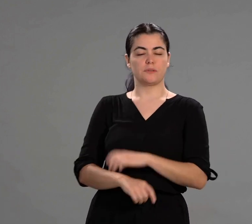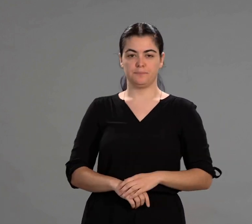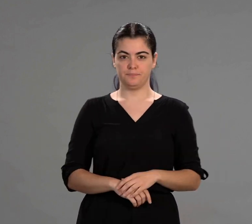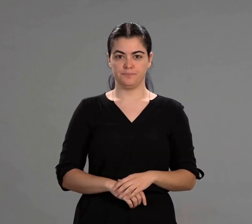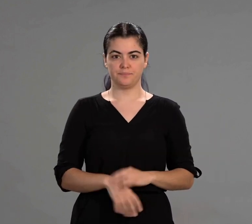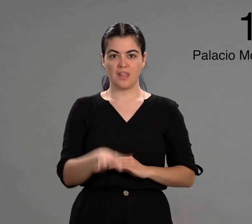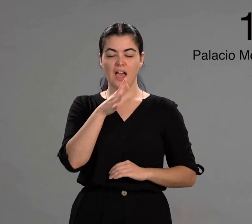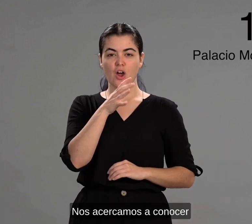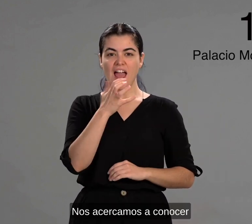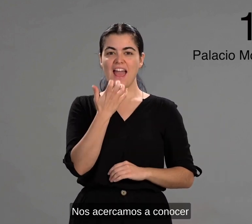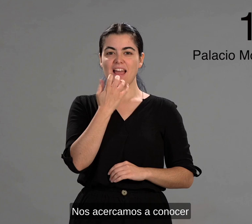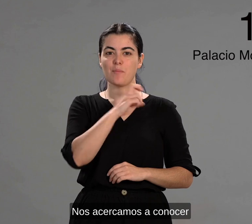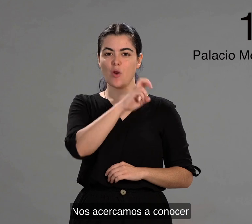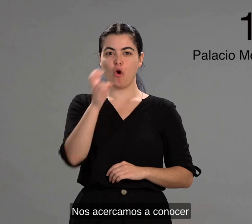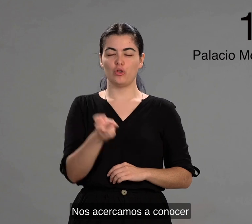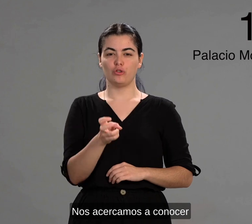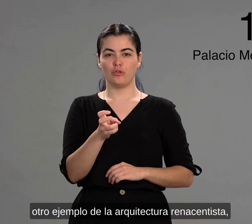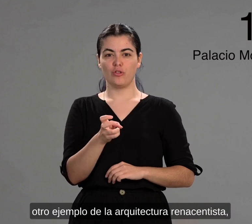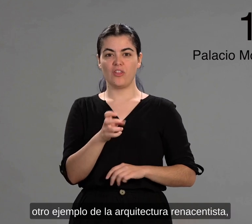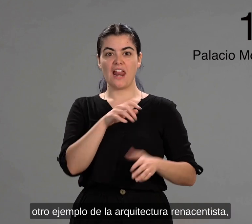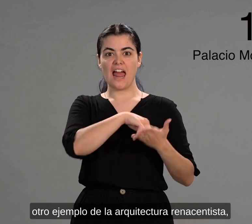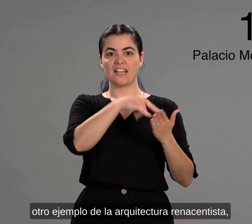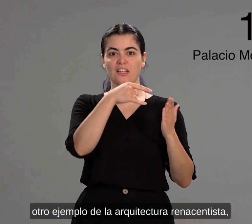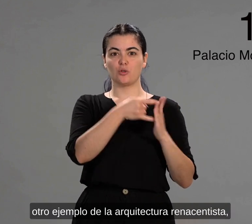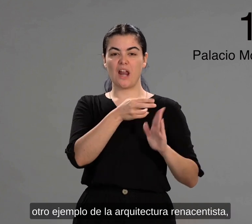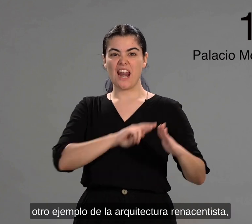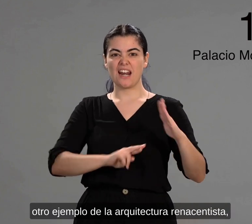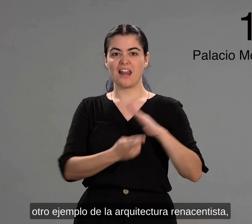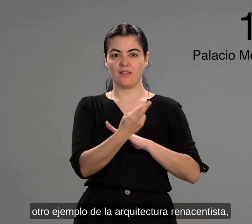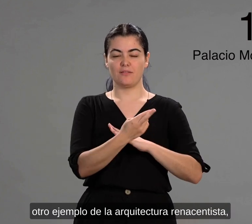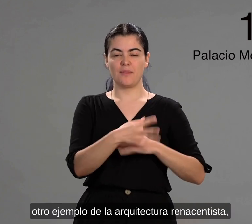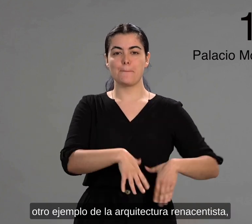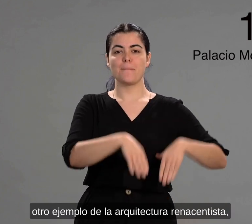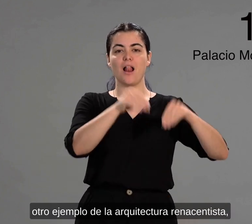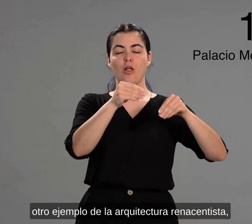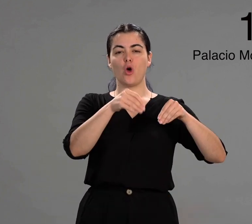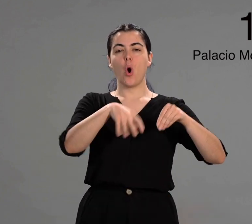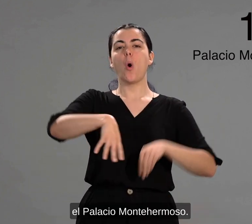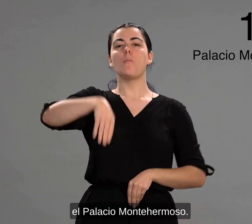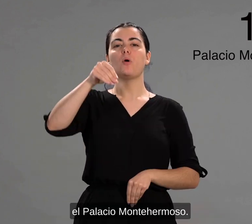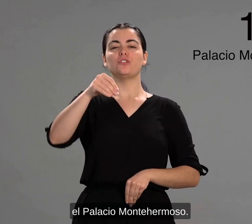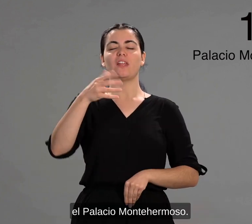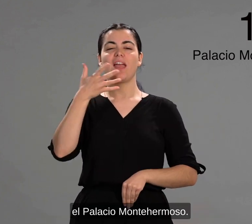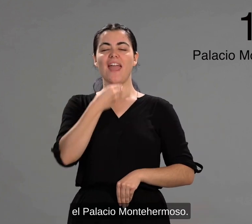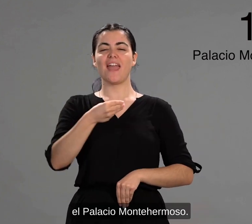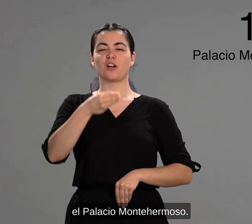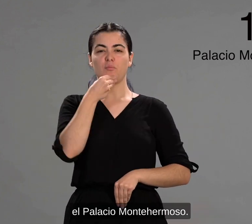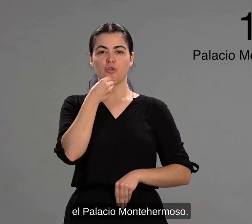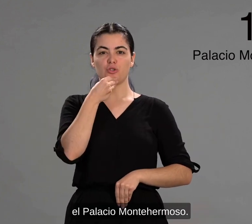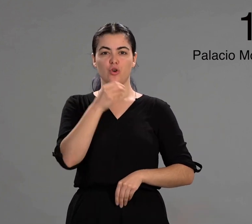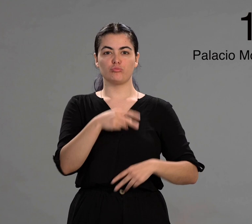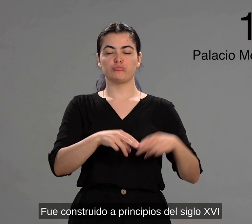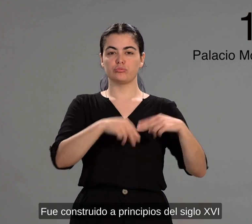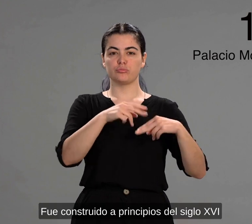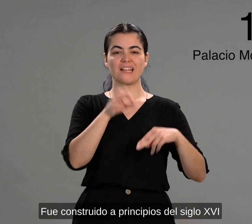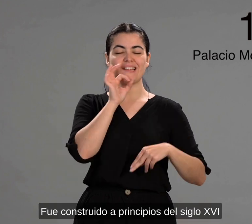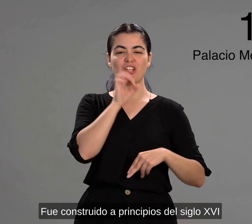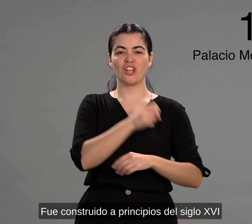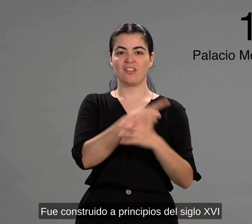Nos acercamos a conocer otro ejemplo de la arquitectura renacentista. El Palacio Montermoso. Fue construido a principios del